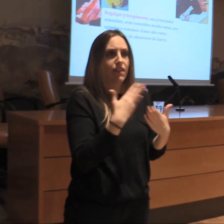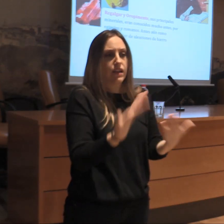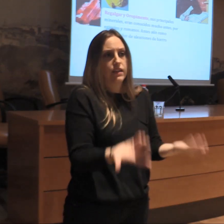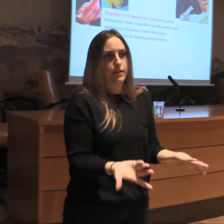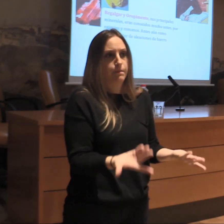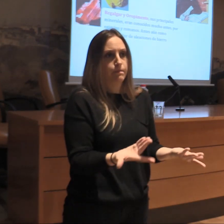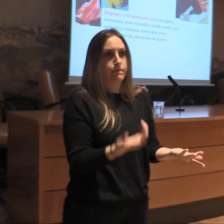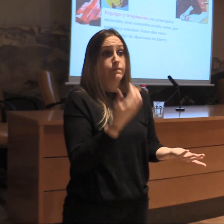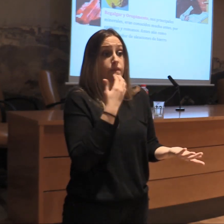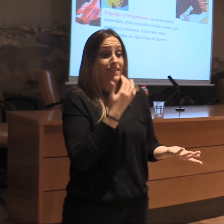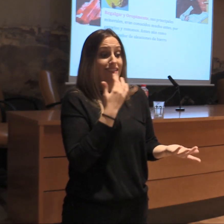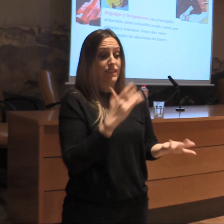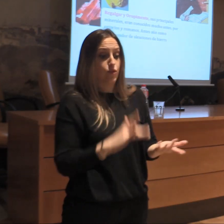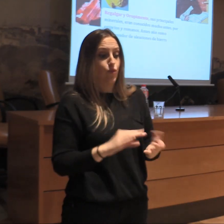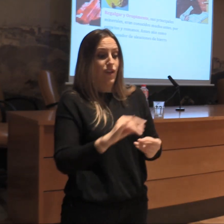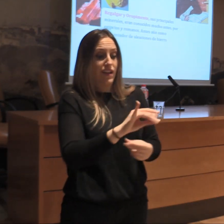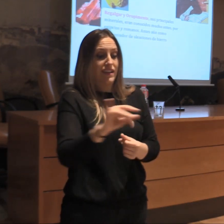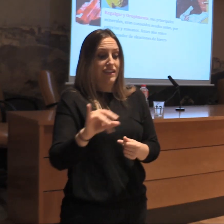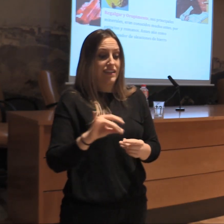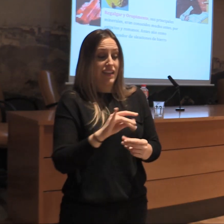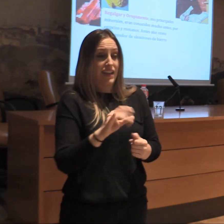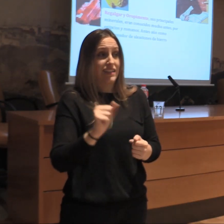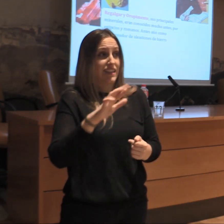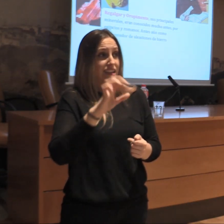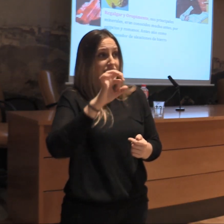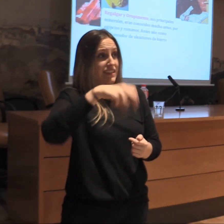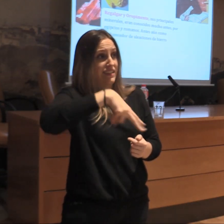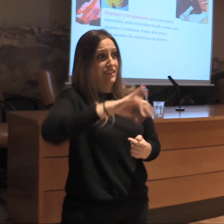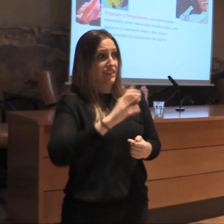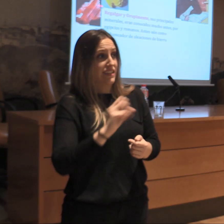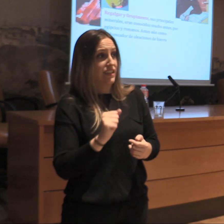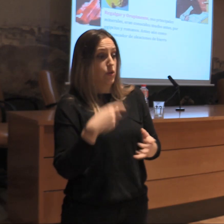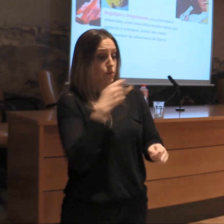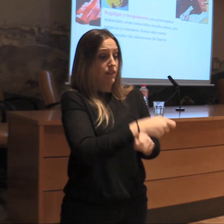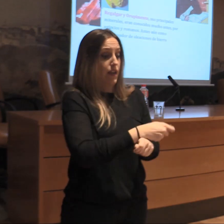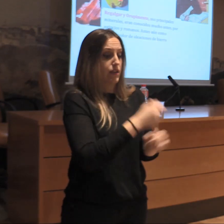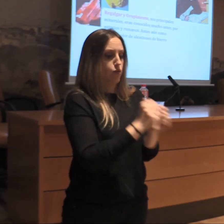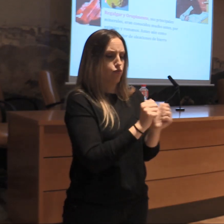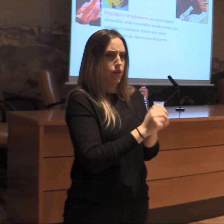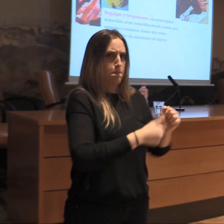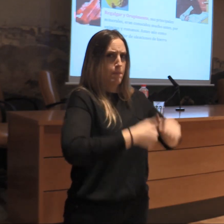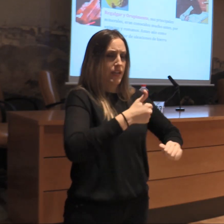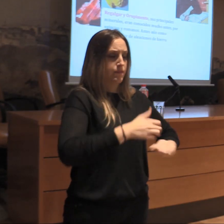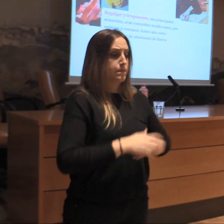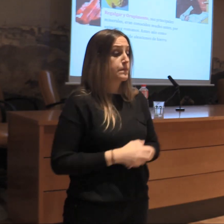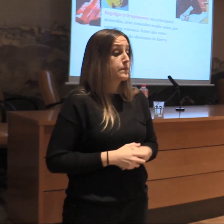las sales de este elemento de arsénico. Estos son los dos